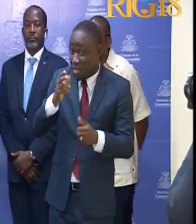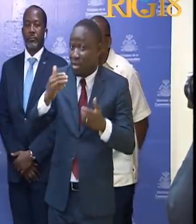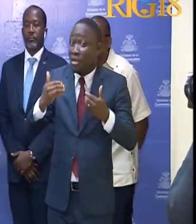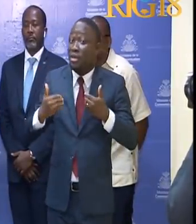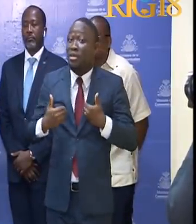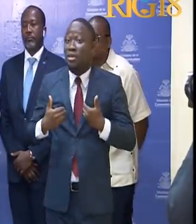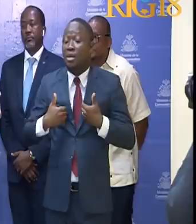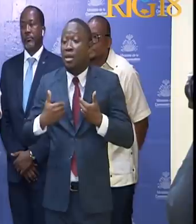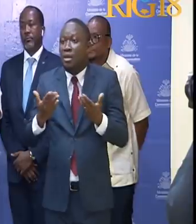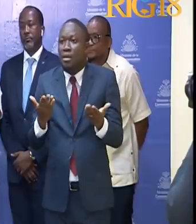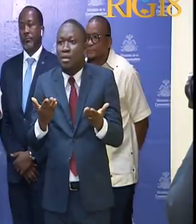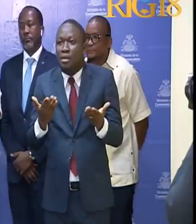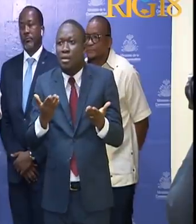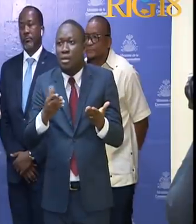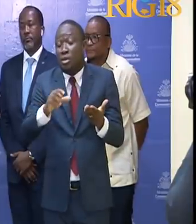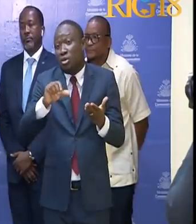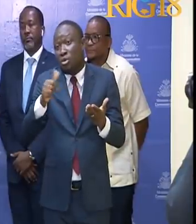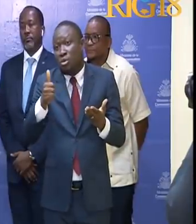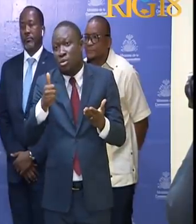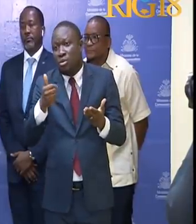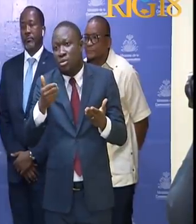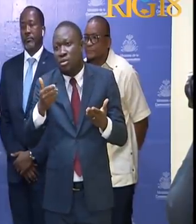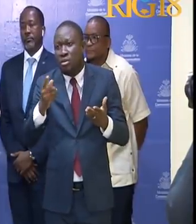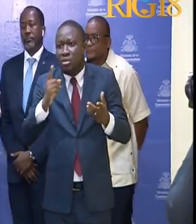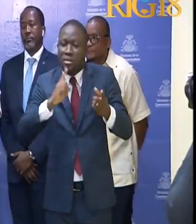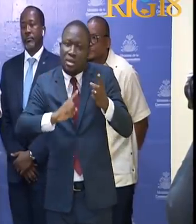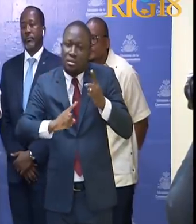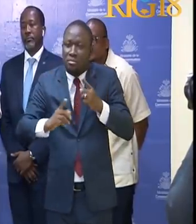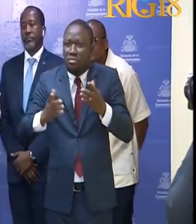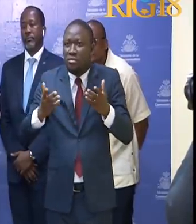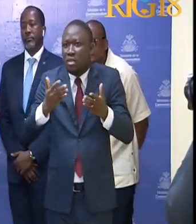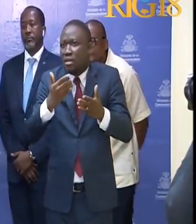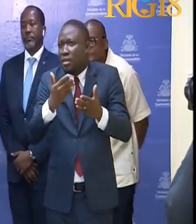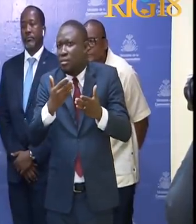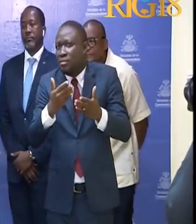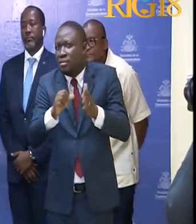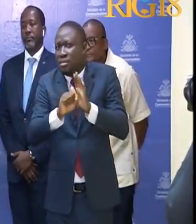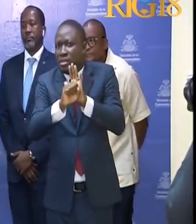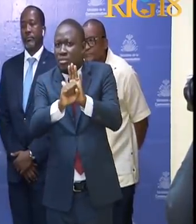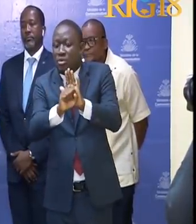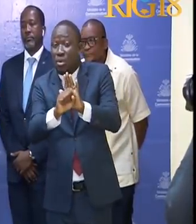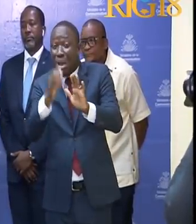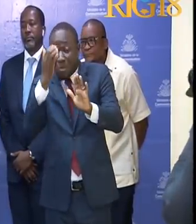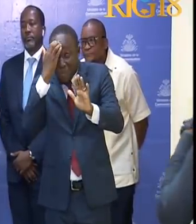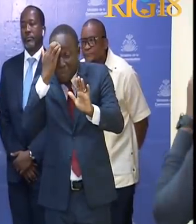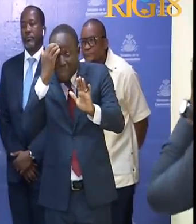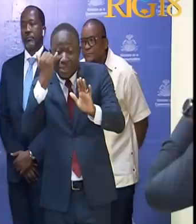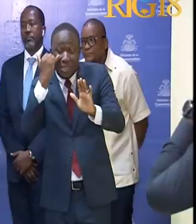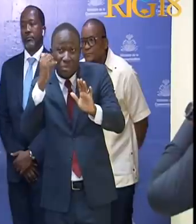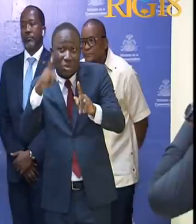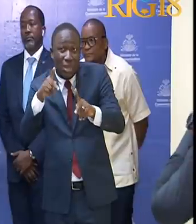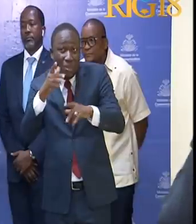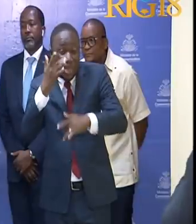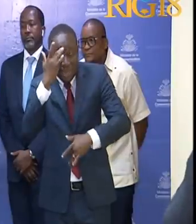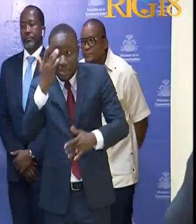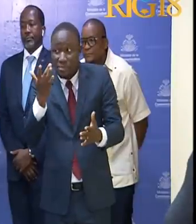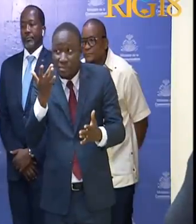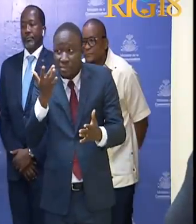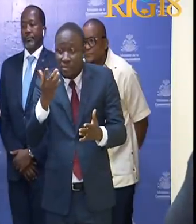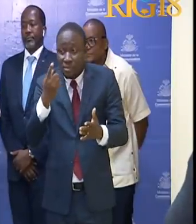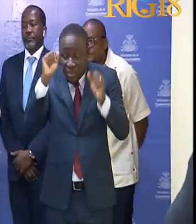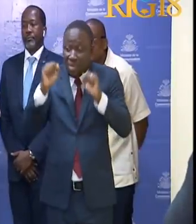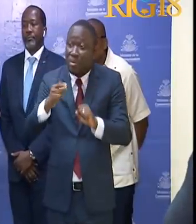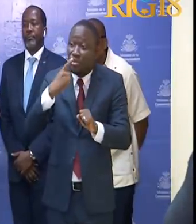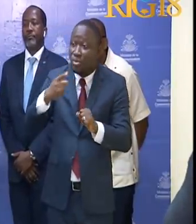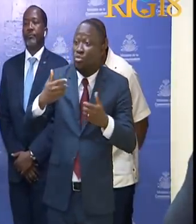et symptômes et gen signe et symptômes pour capable détecter coronavirus. Mais en plus de ça, pour capable